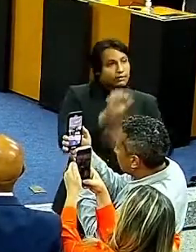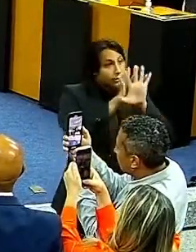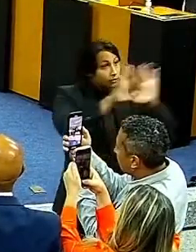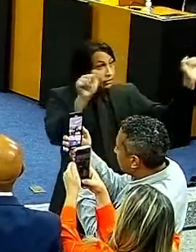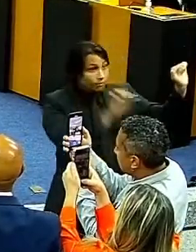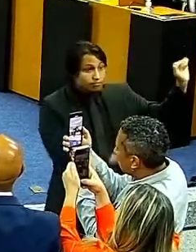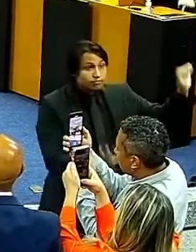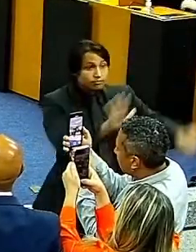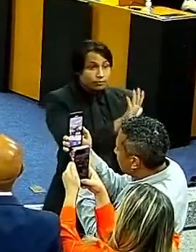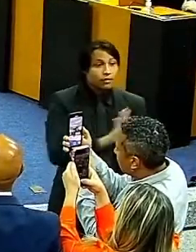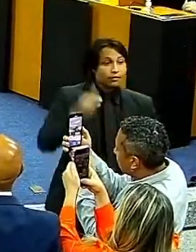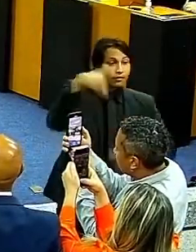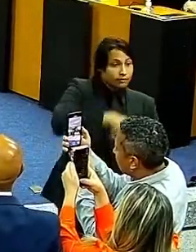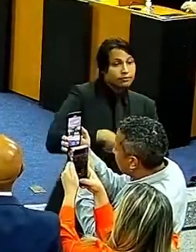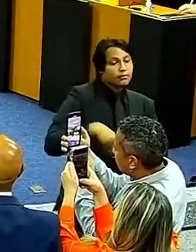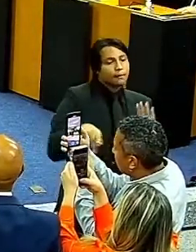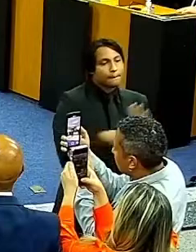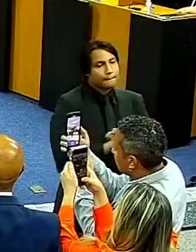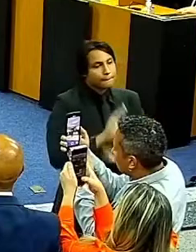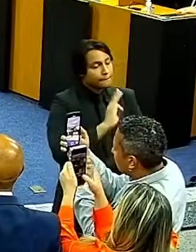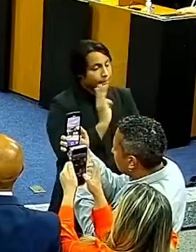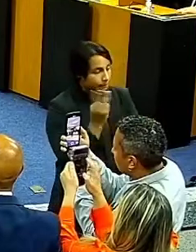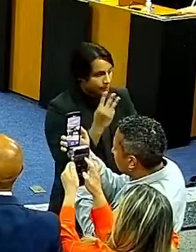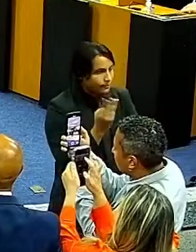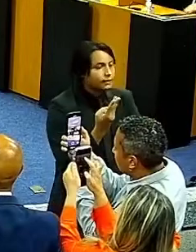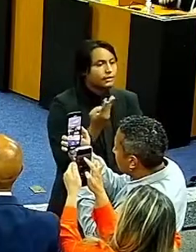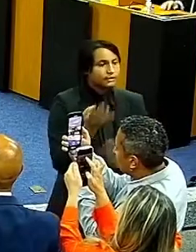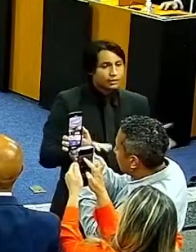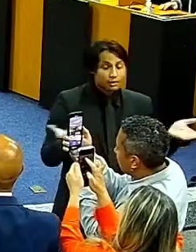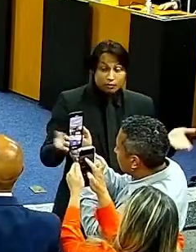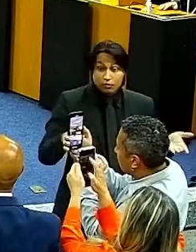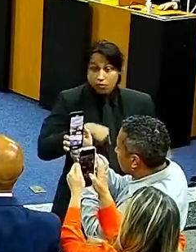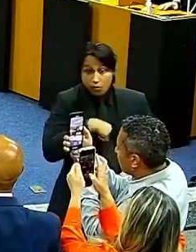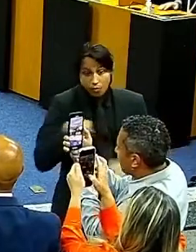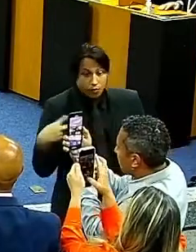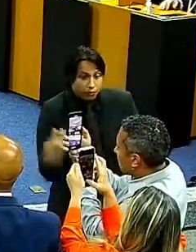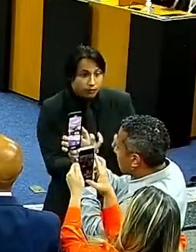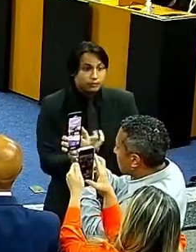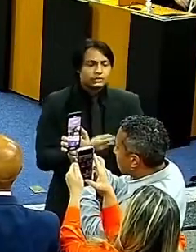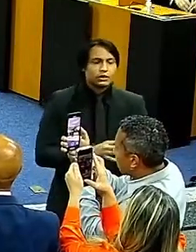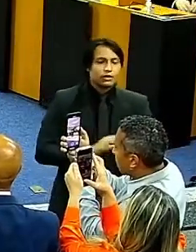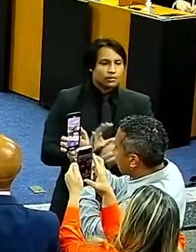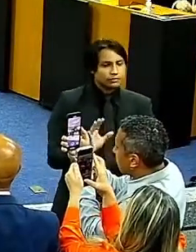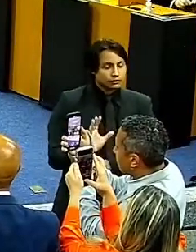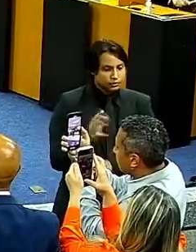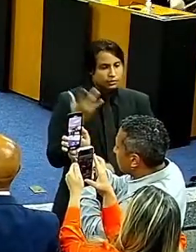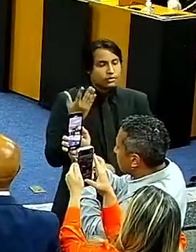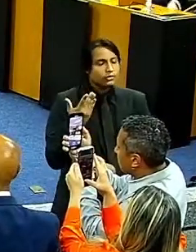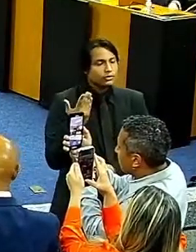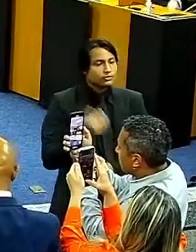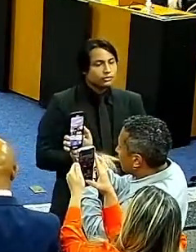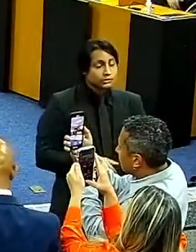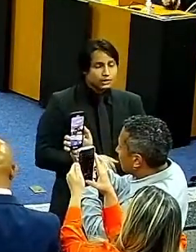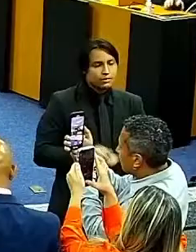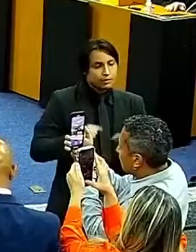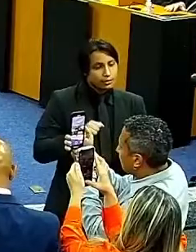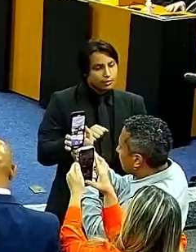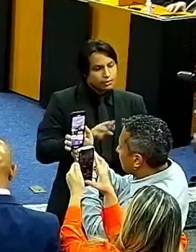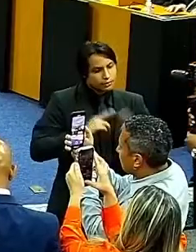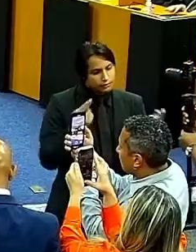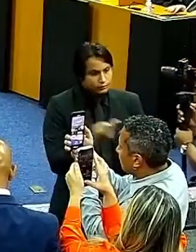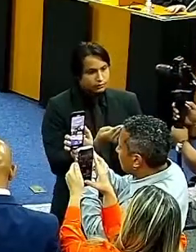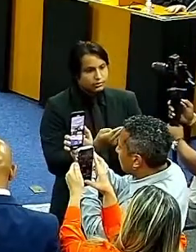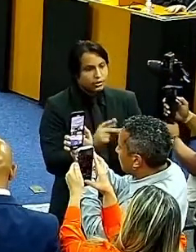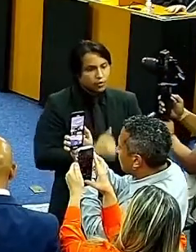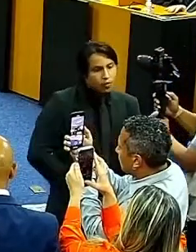Eleitoral do Estado do Maranhão para o qual foi aclamado por esta corte em sessão realizada no pres Dia Em substituição